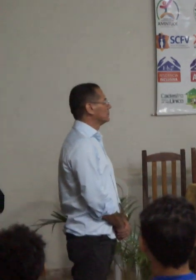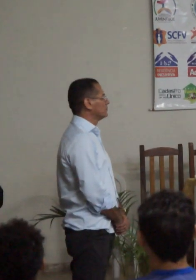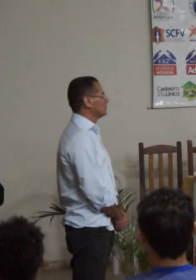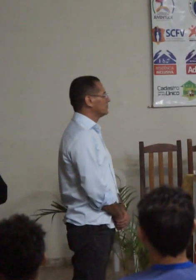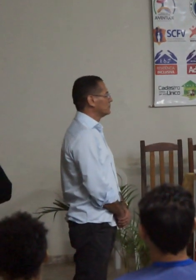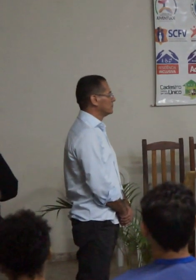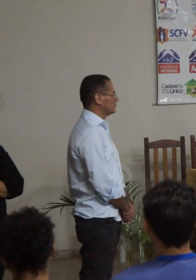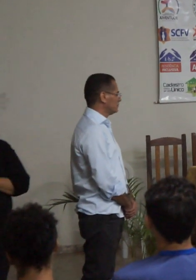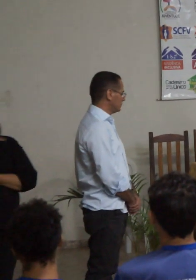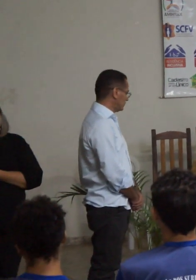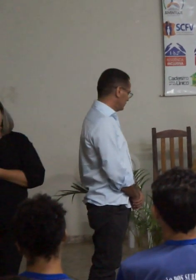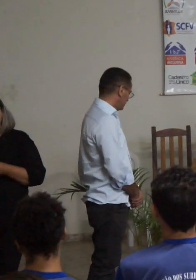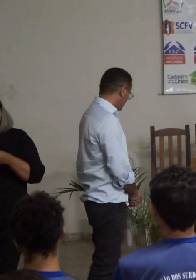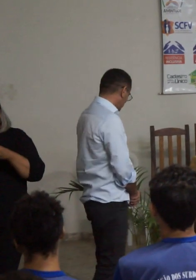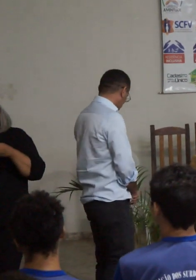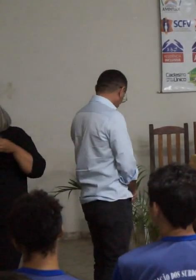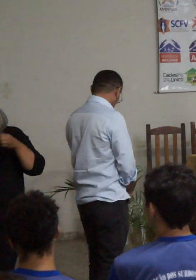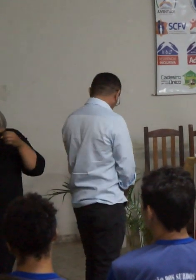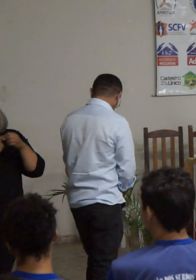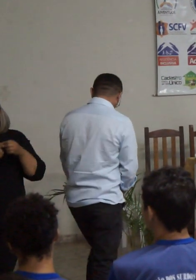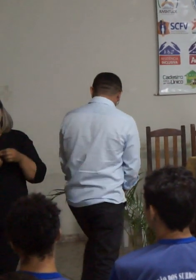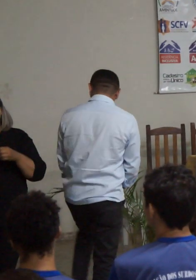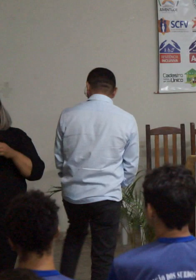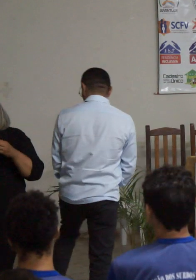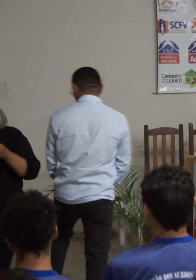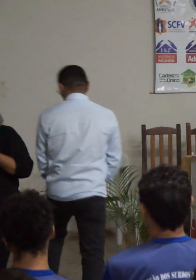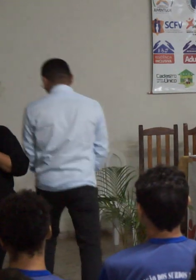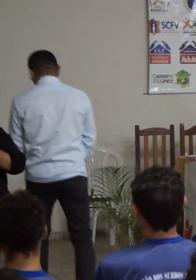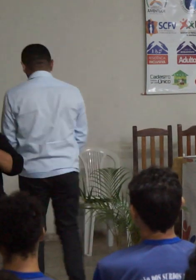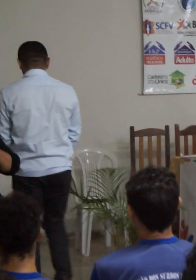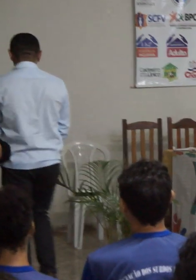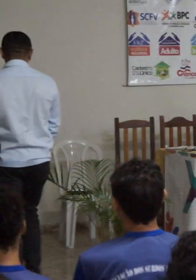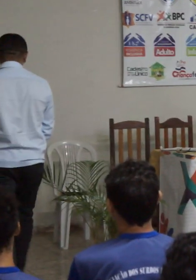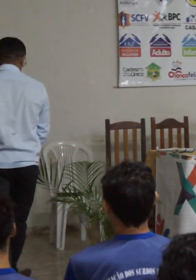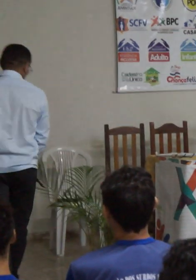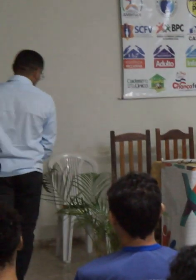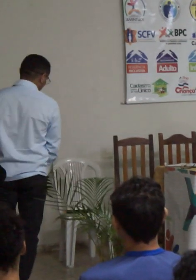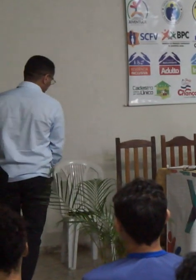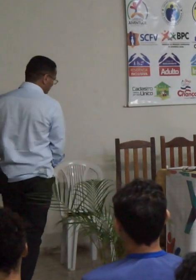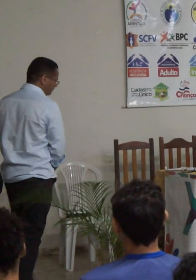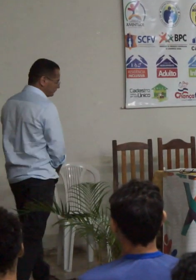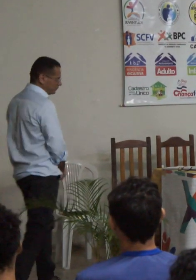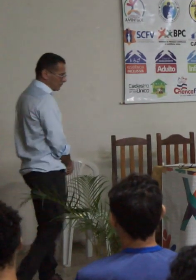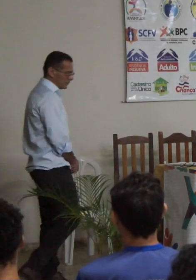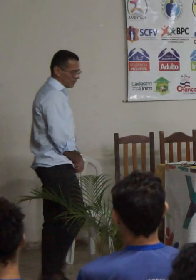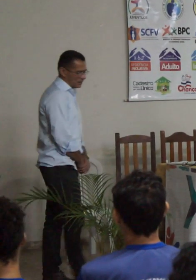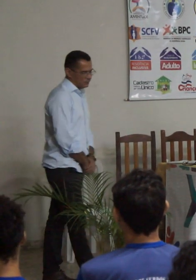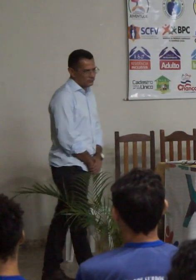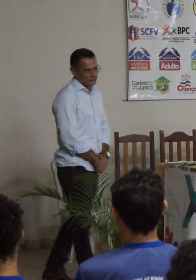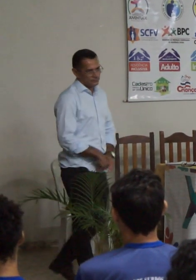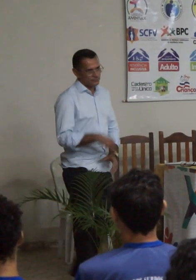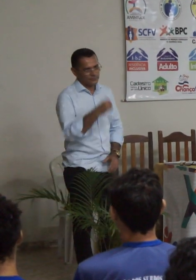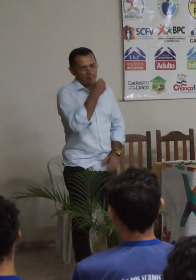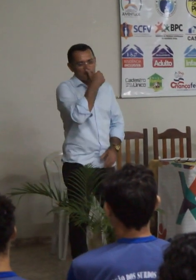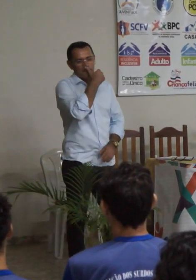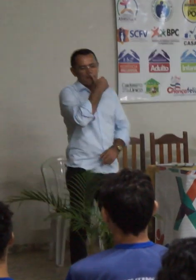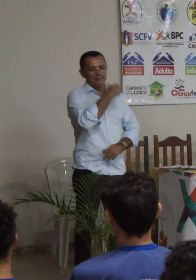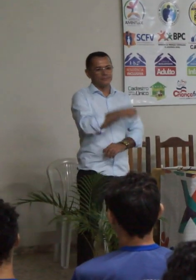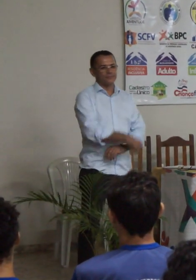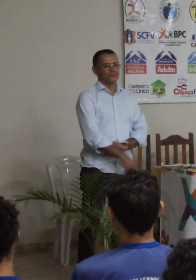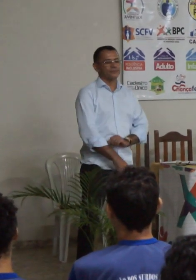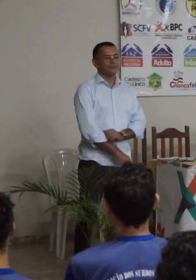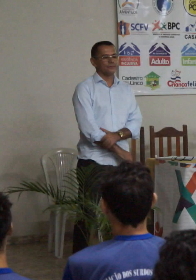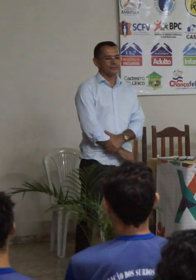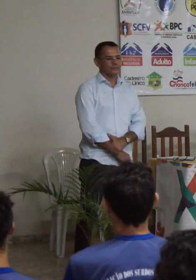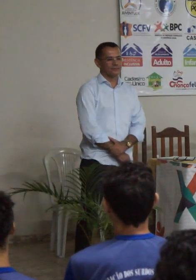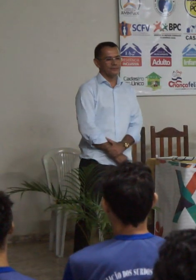rural, tenho andado muito nos bairros periféricos, e vejo jovens com 17, 18 anos, sem trabalho, sem oportunidade. E muita gente